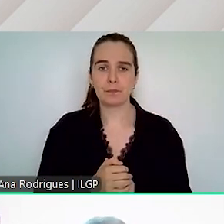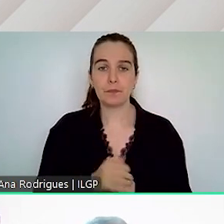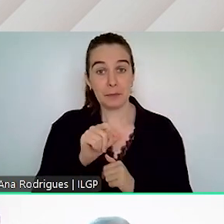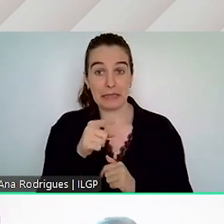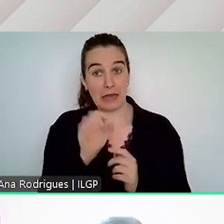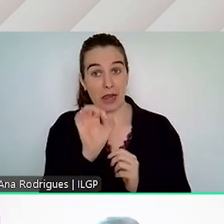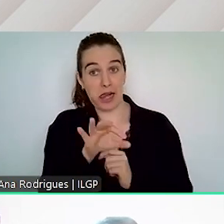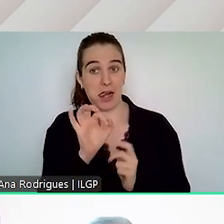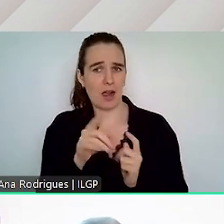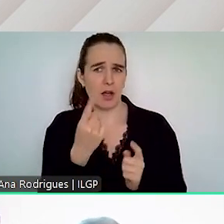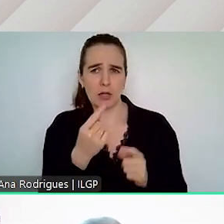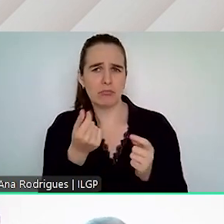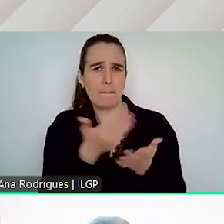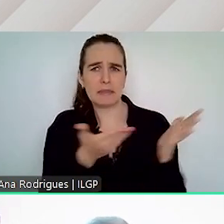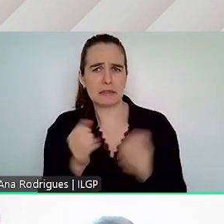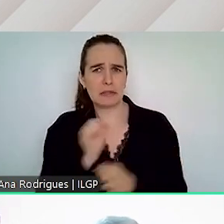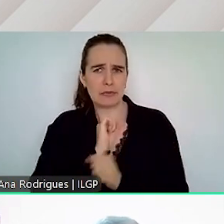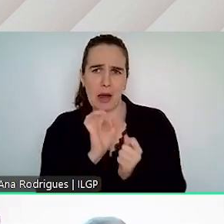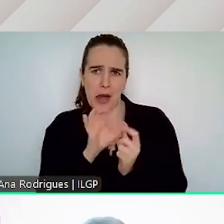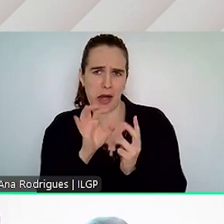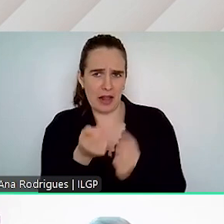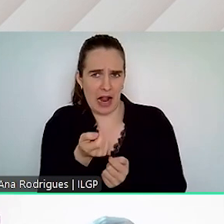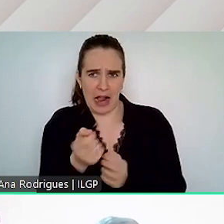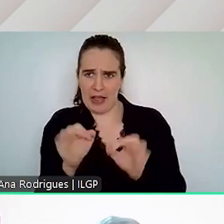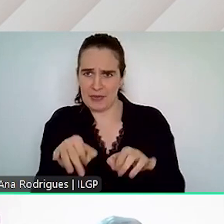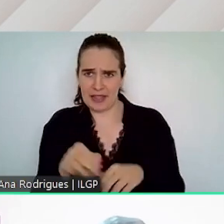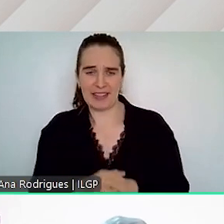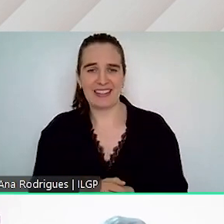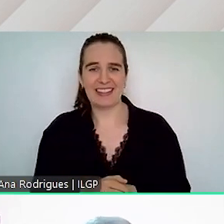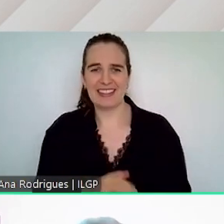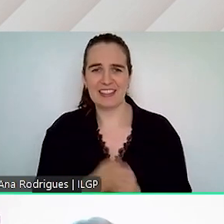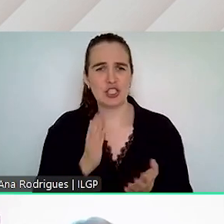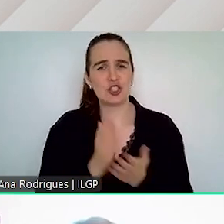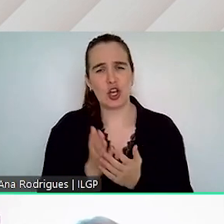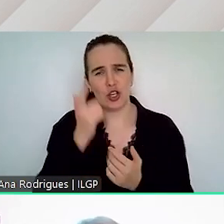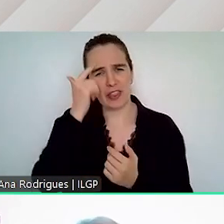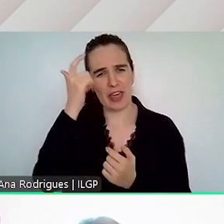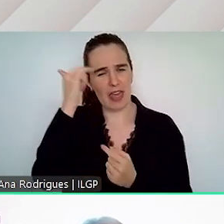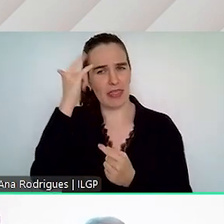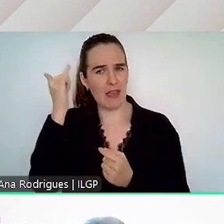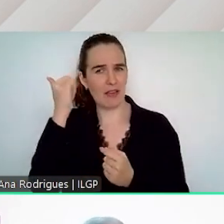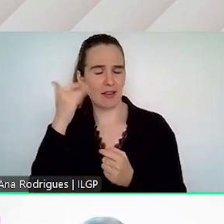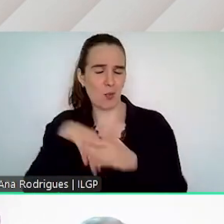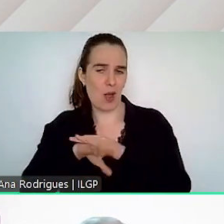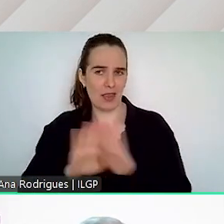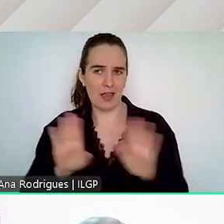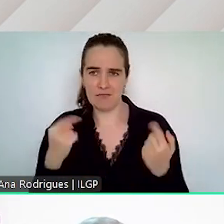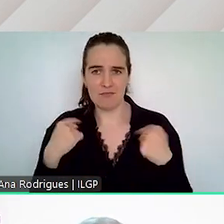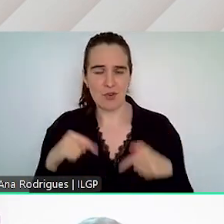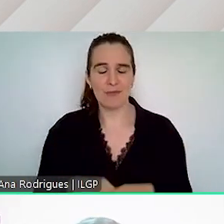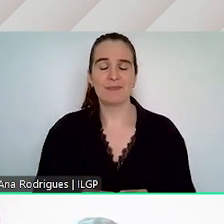slides são muito poucos, portanto a boa notícia é que vou-vos começar com muito poucos slides, e é apenas para ficarem aqui com algumas referências que podem ser